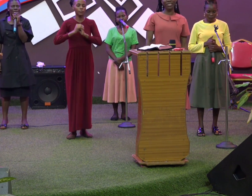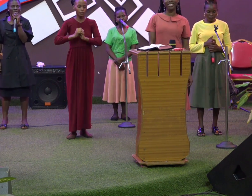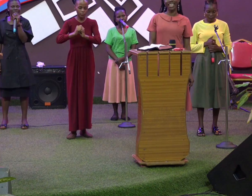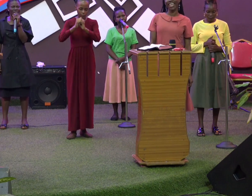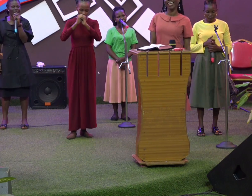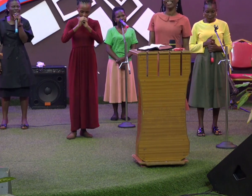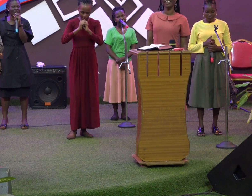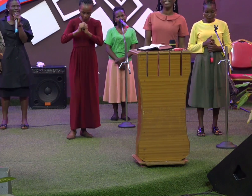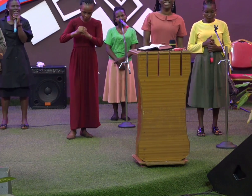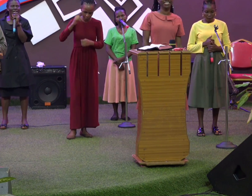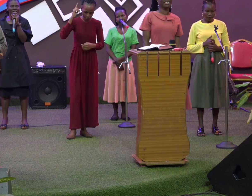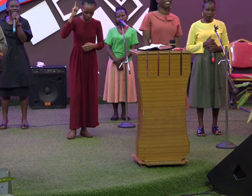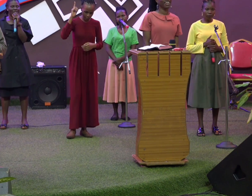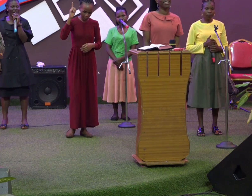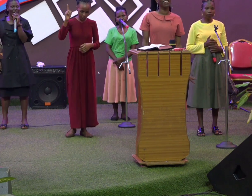Nakusi